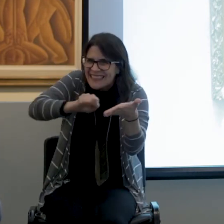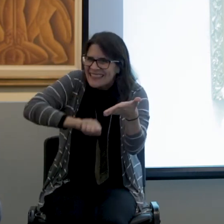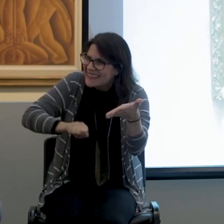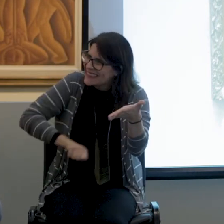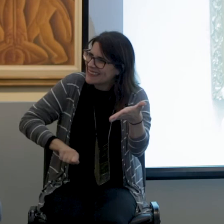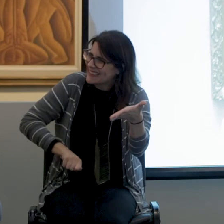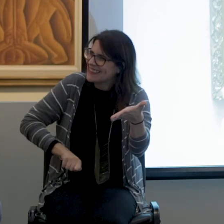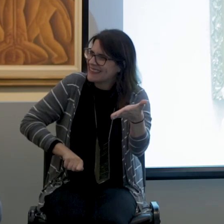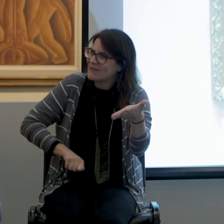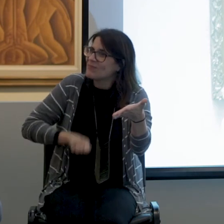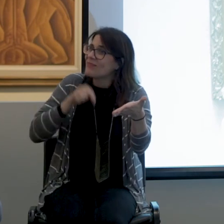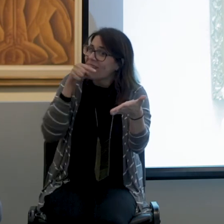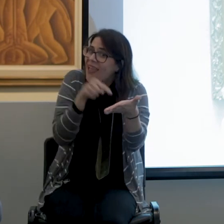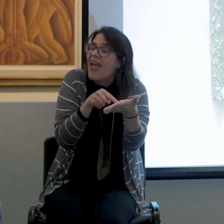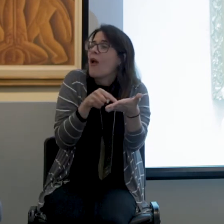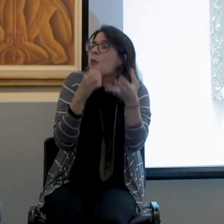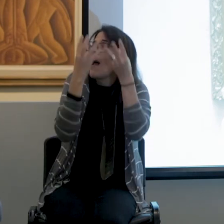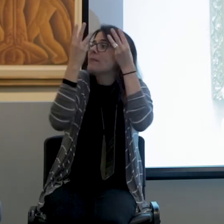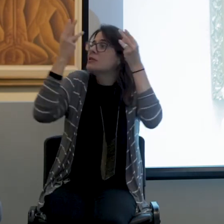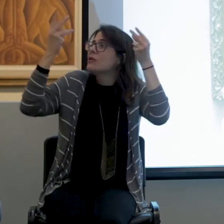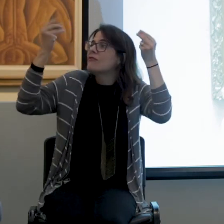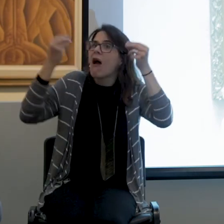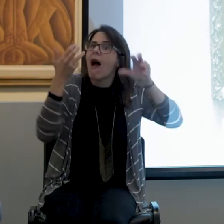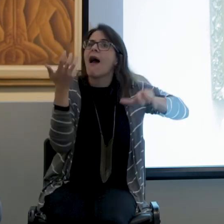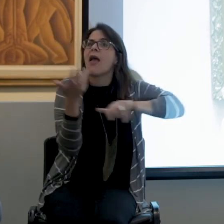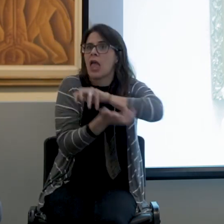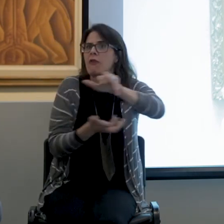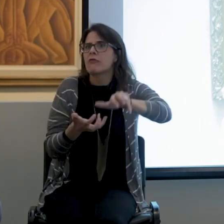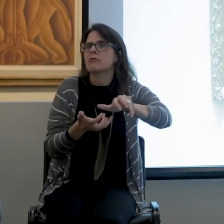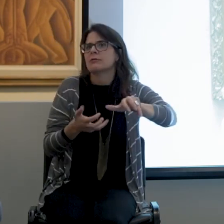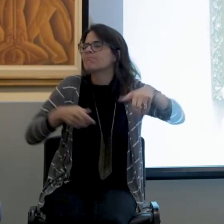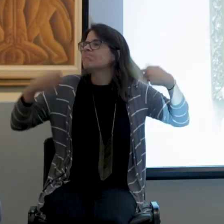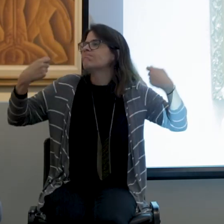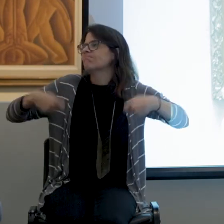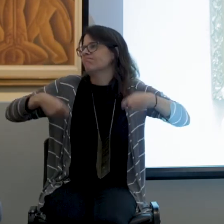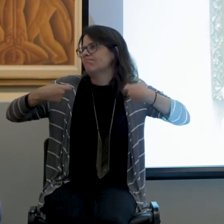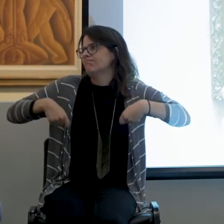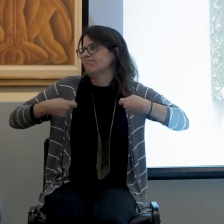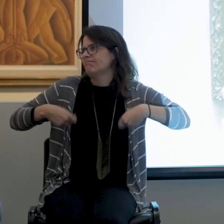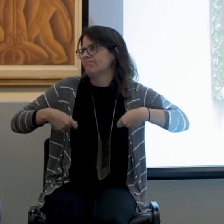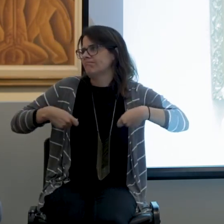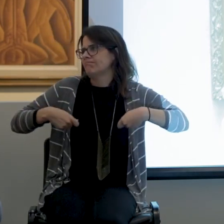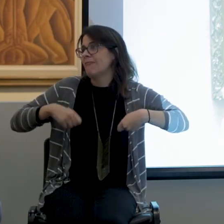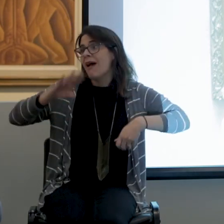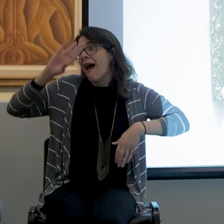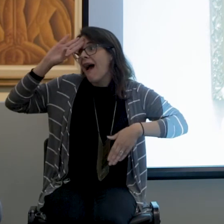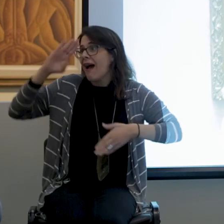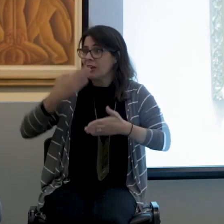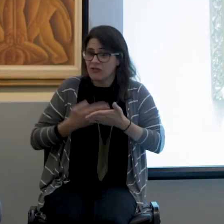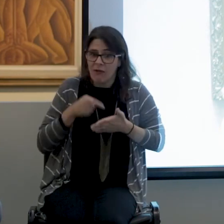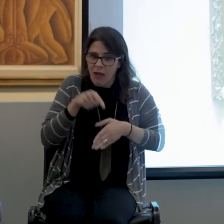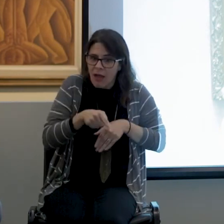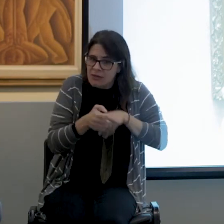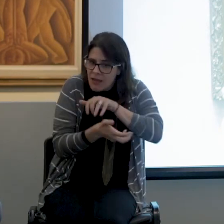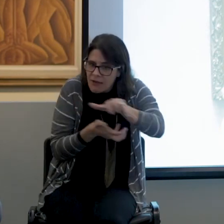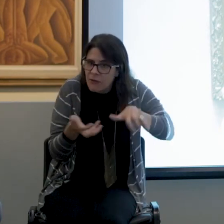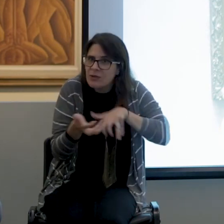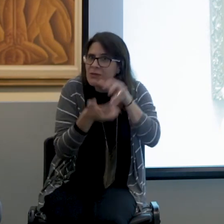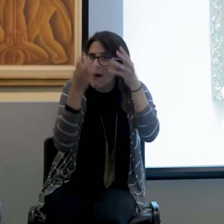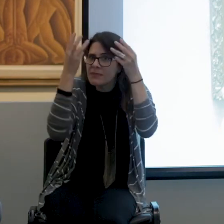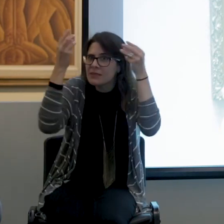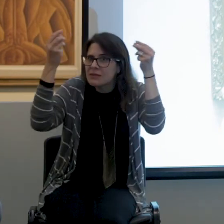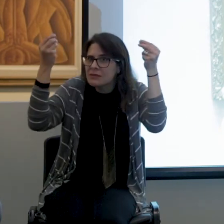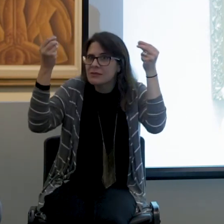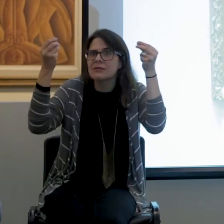última revolução necessária, né, para a arte. E que ele acreditava que a Revolução Russa ia trazer ao mundo.